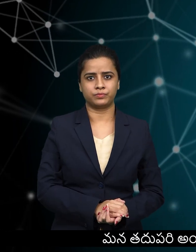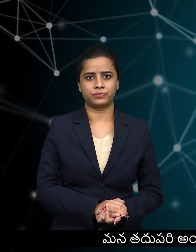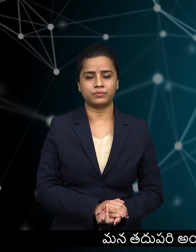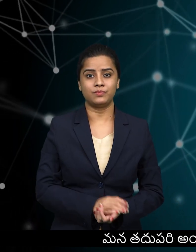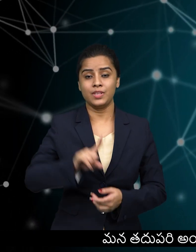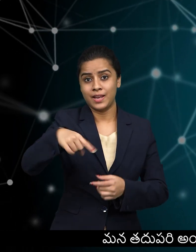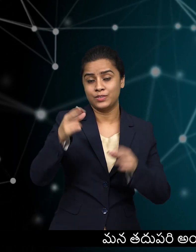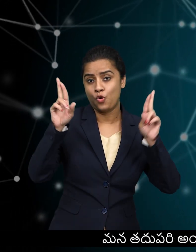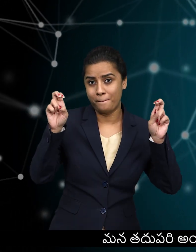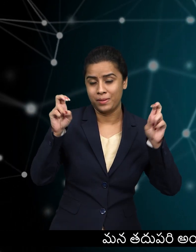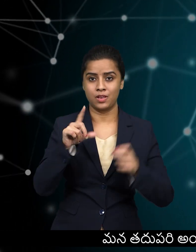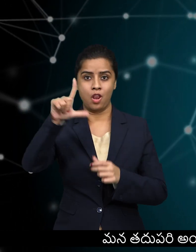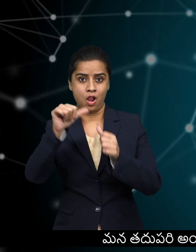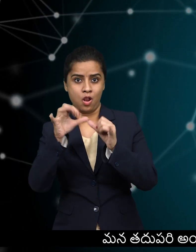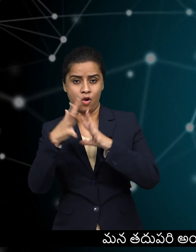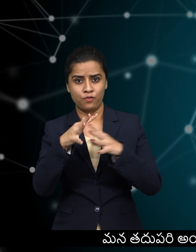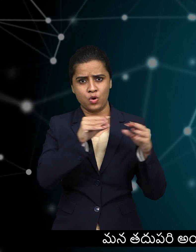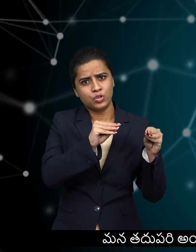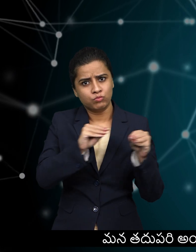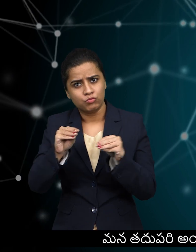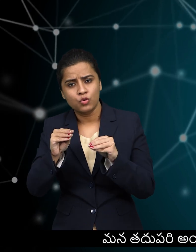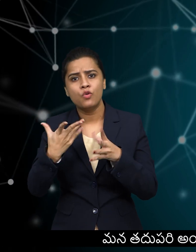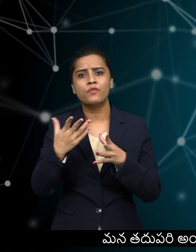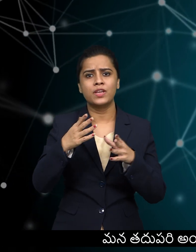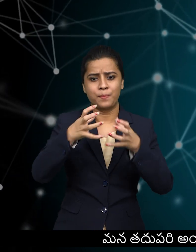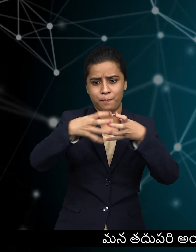మన తదుపరి అంశం స్థిరానుపాత నియమం.